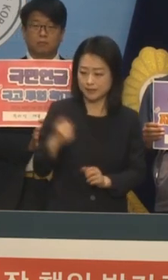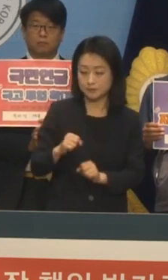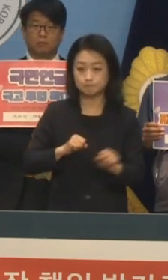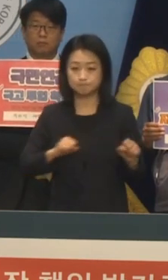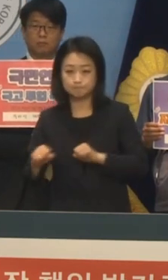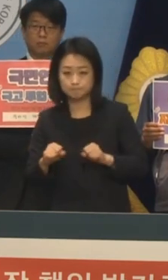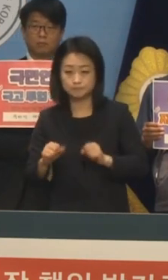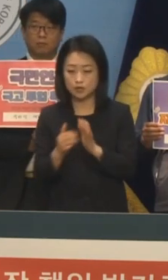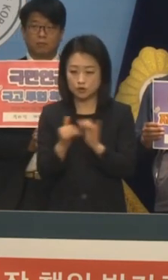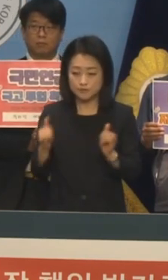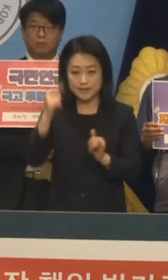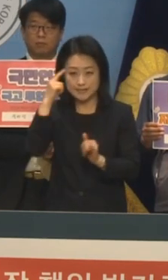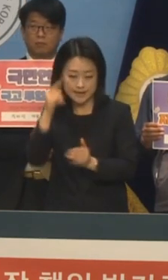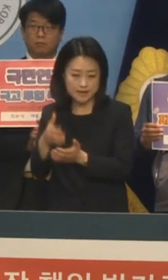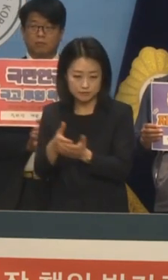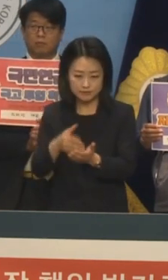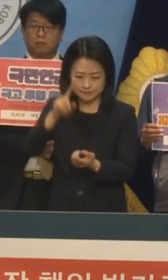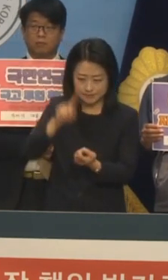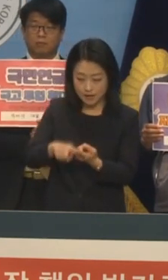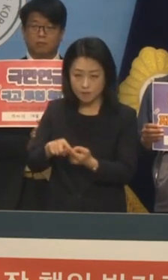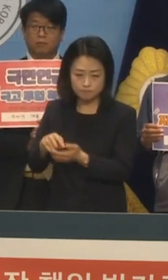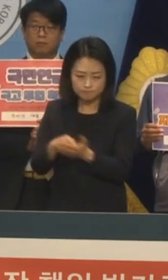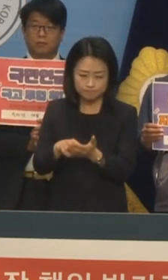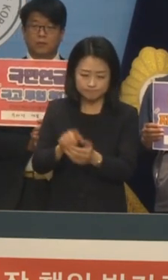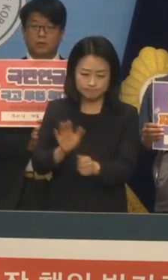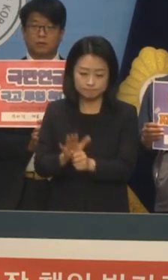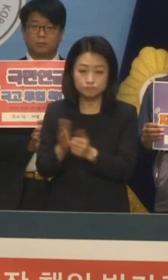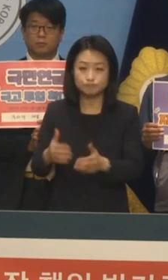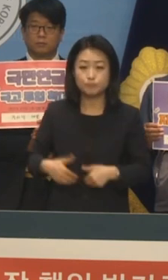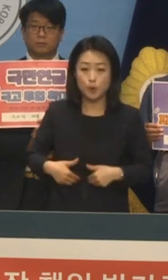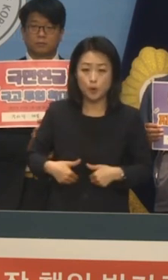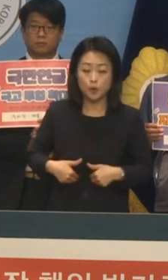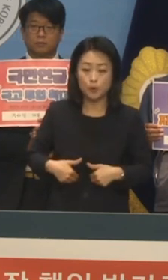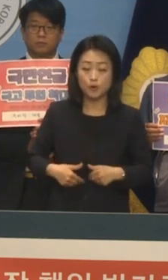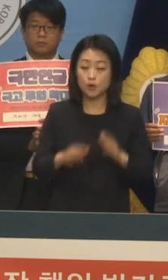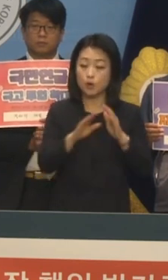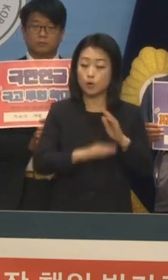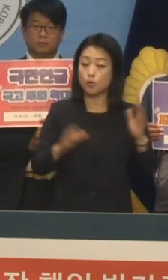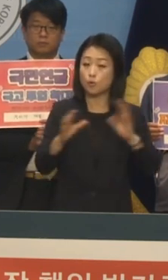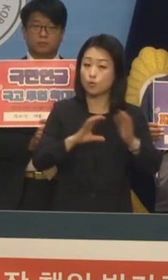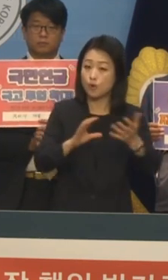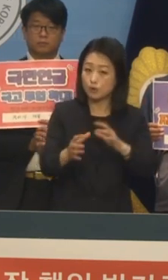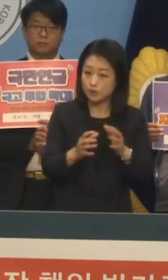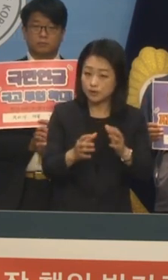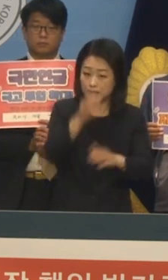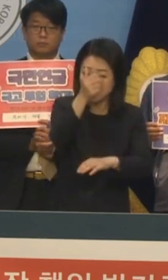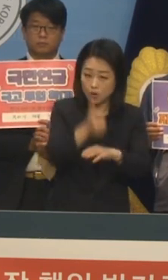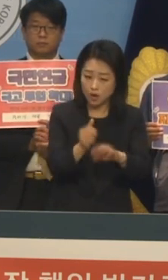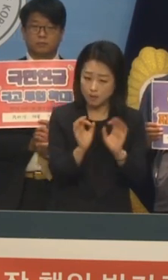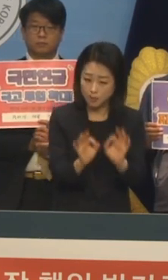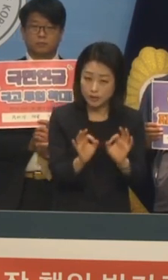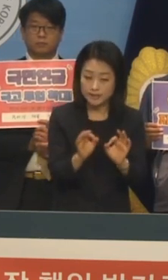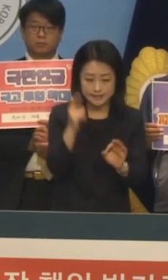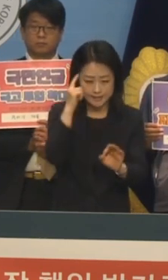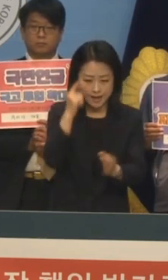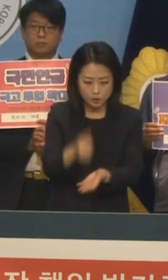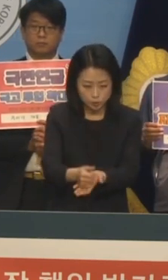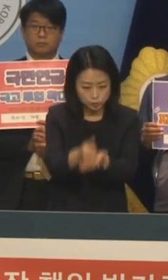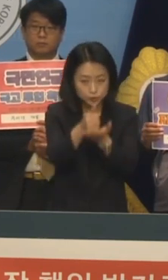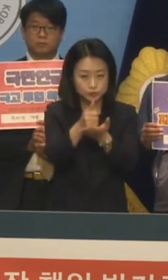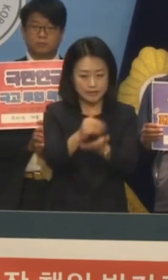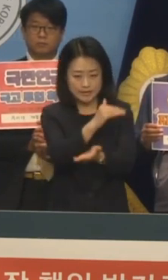적극적으로 국민의 뜻을 관철하기 위해 나섰어야 했습니다. 공론화위원회의 결과가 나오고 나서 그 뜻을 존중하고